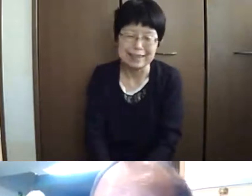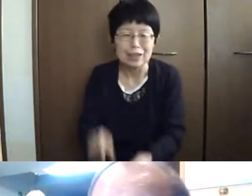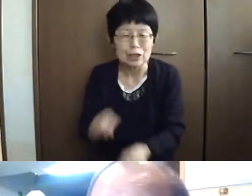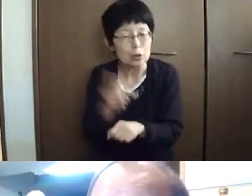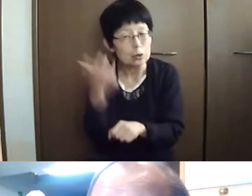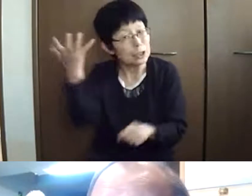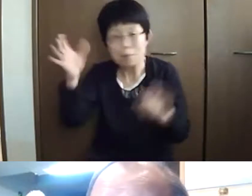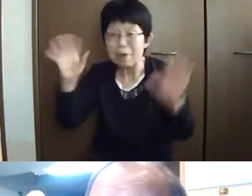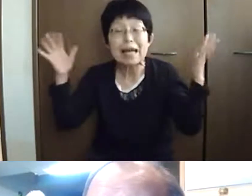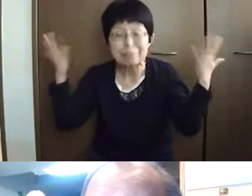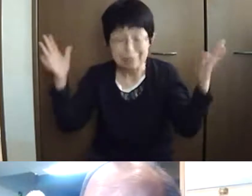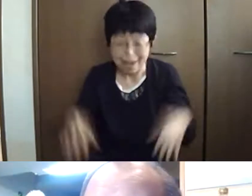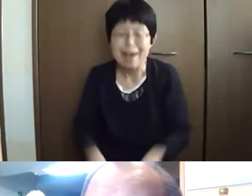て、